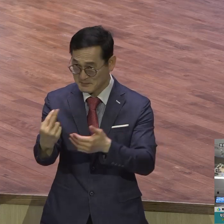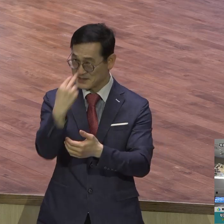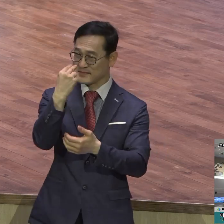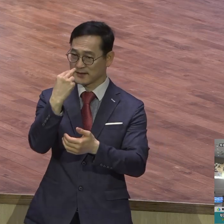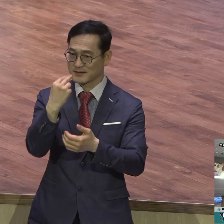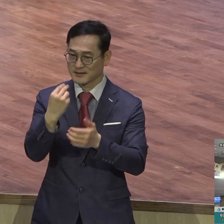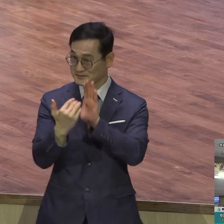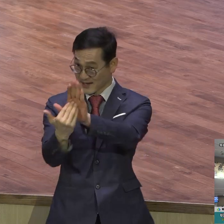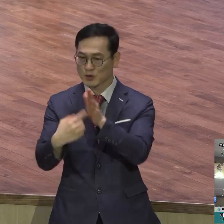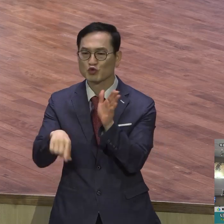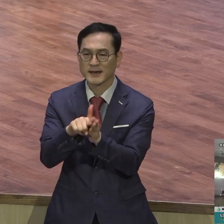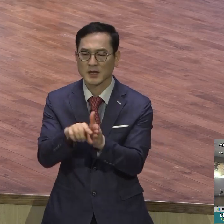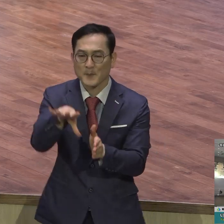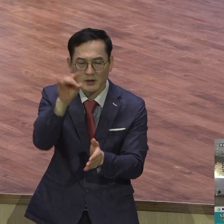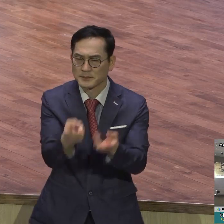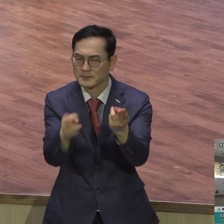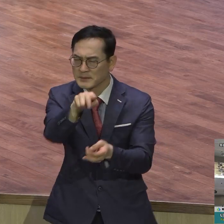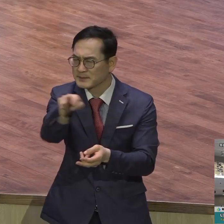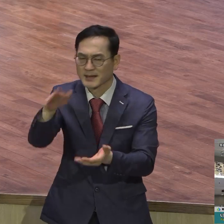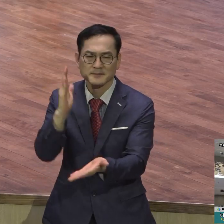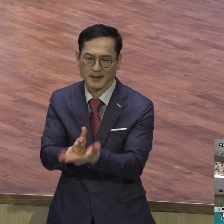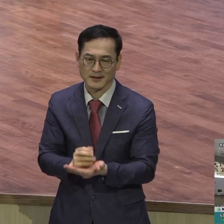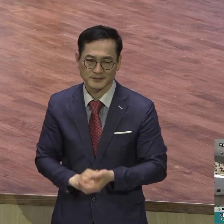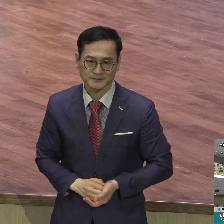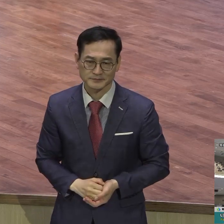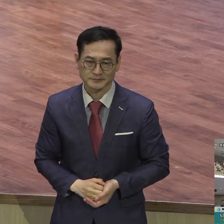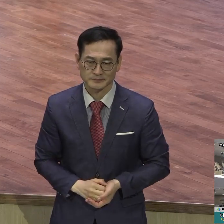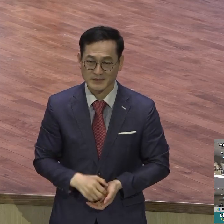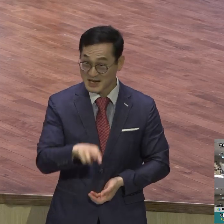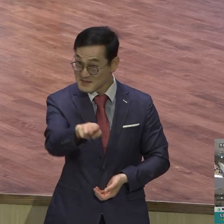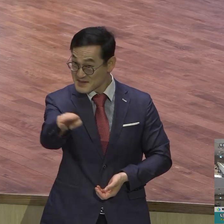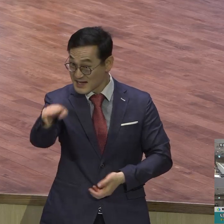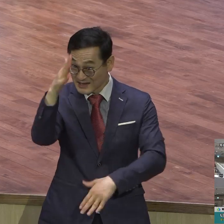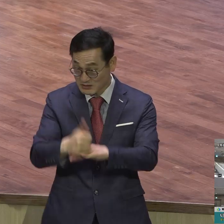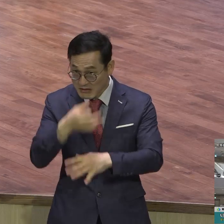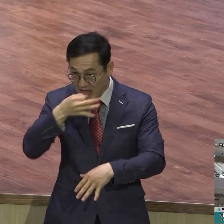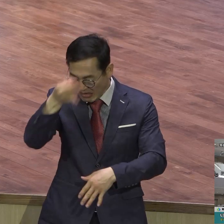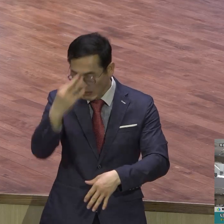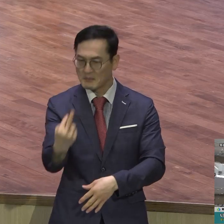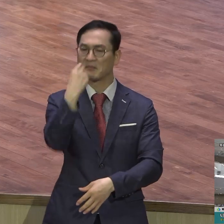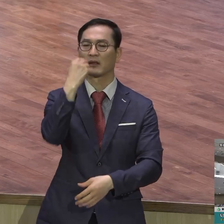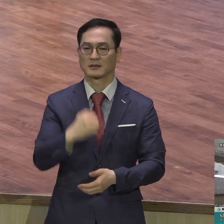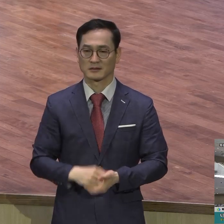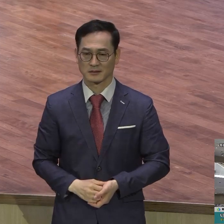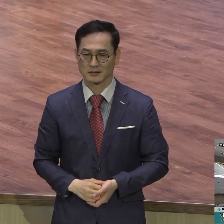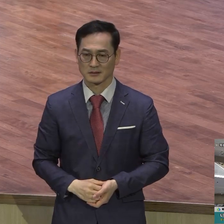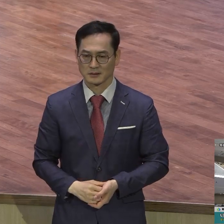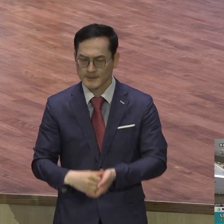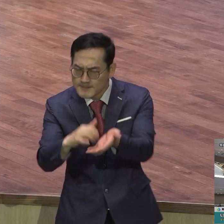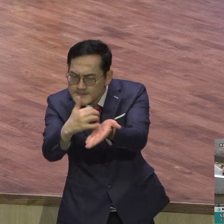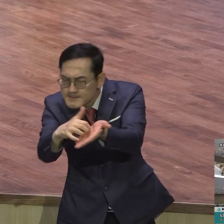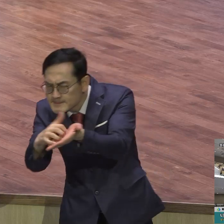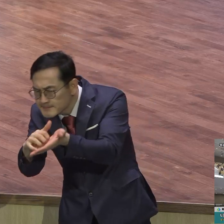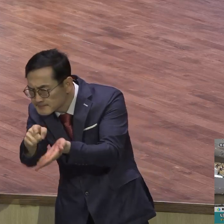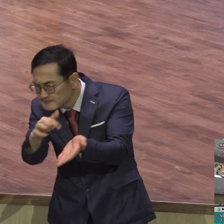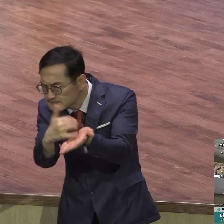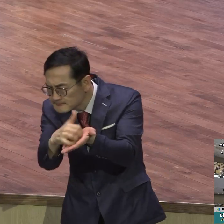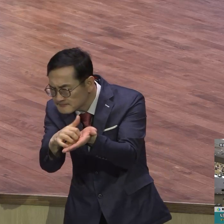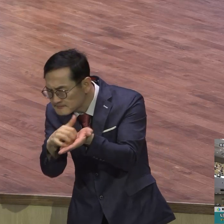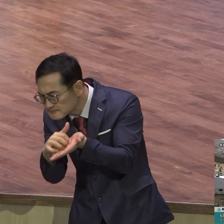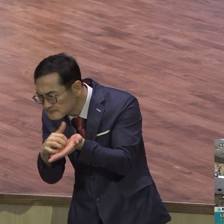비판하지 마라 너희가 비판하는 그 비판으로 너희가 비판을 받을 것이오 너희가 헤아려는 그 헤아림으로 너희가